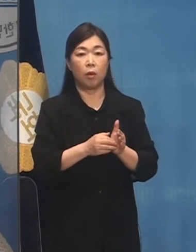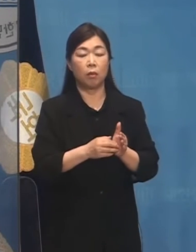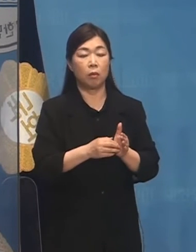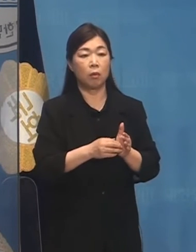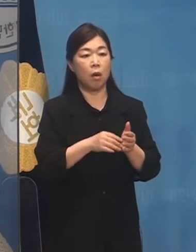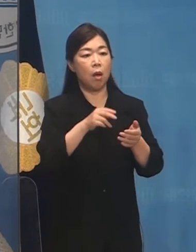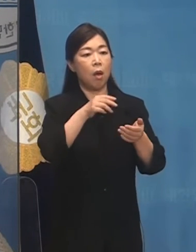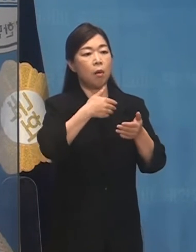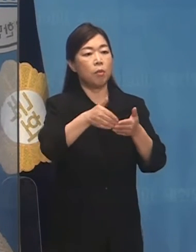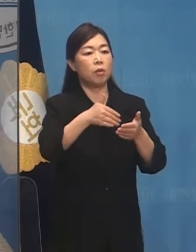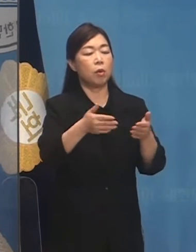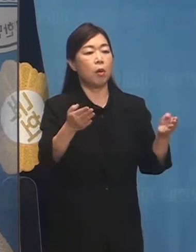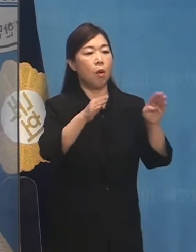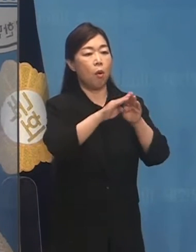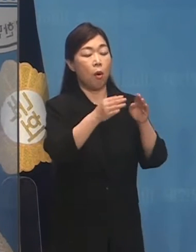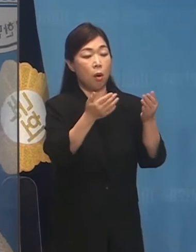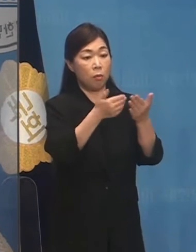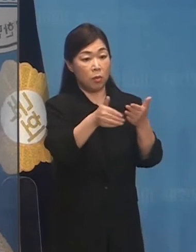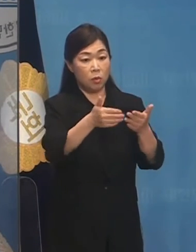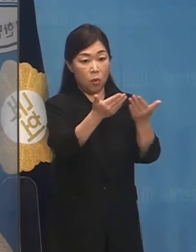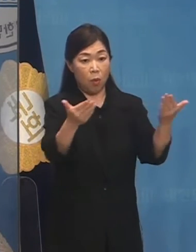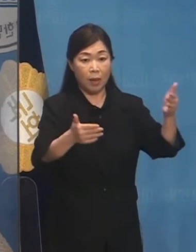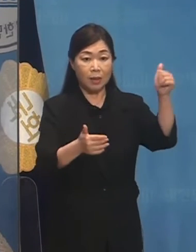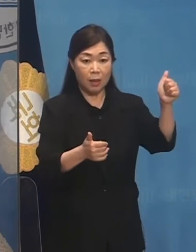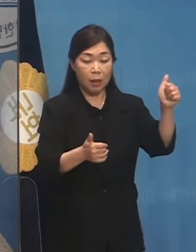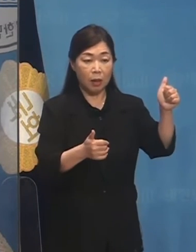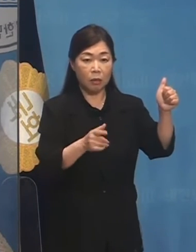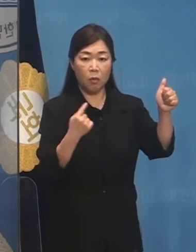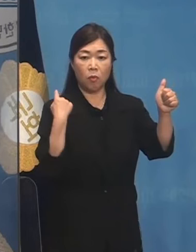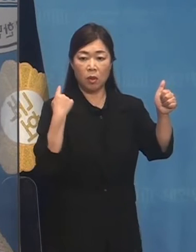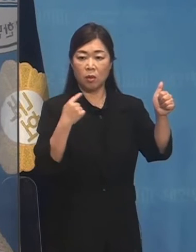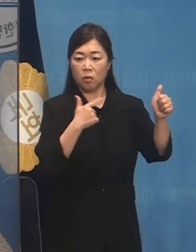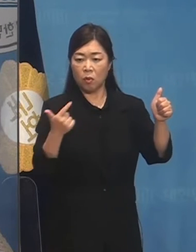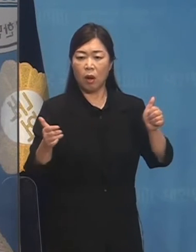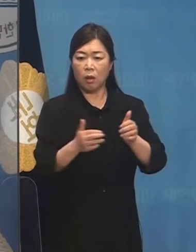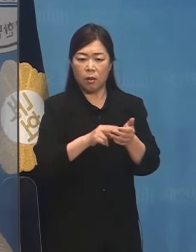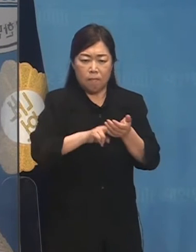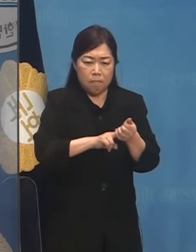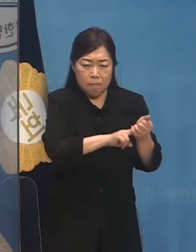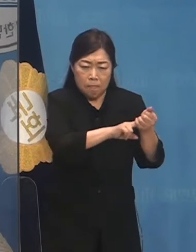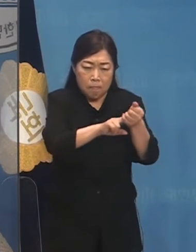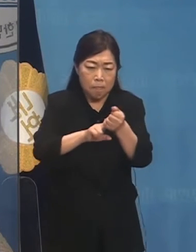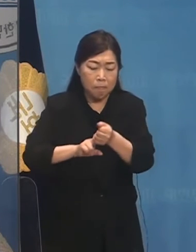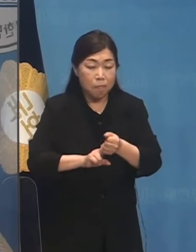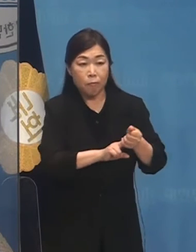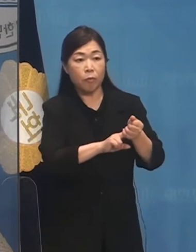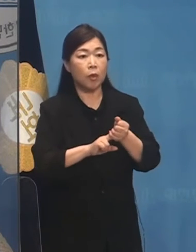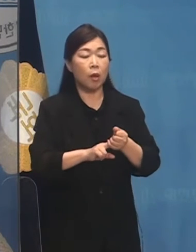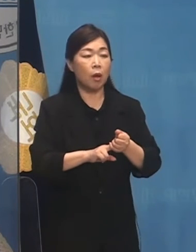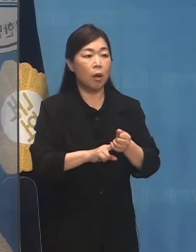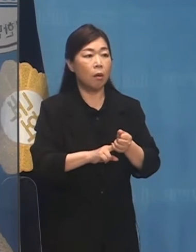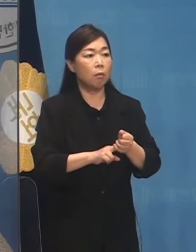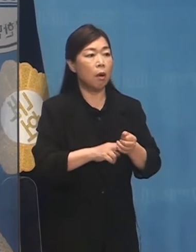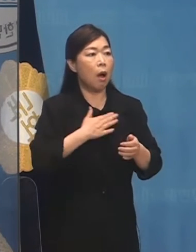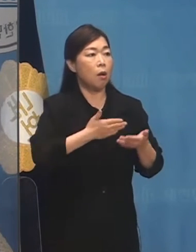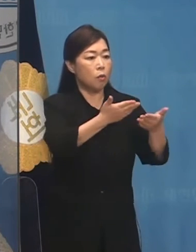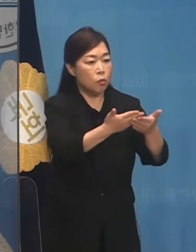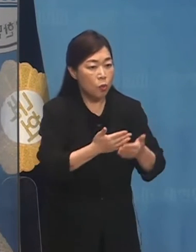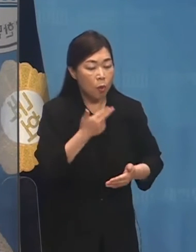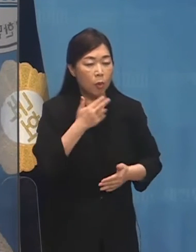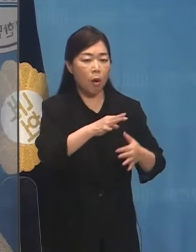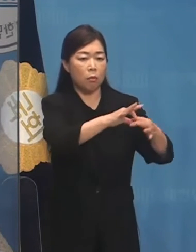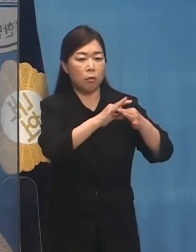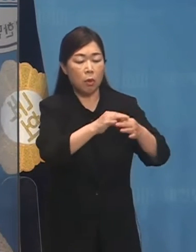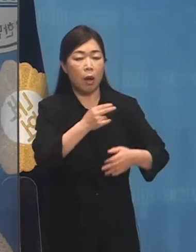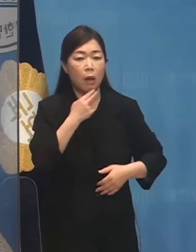그리고 미술관장분은 어제 저녁까지도 잠수 타가지고 뭐 사유서도 내지 않고 오지도 않겠다 이렇게